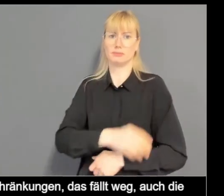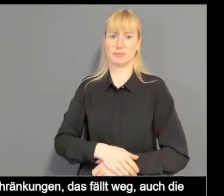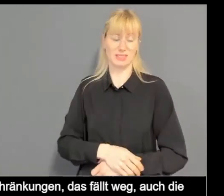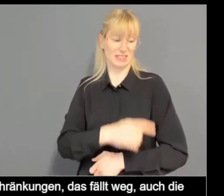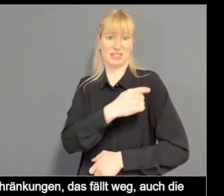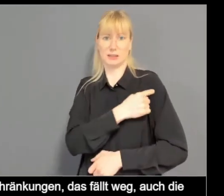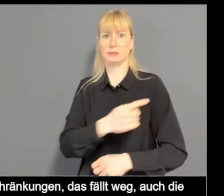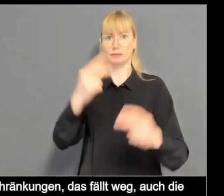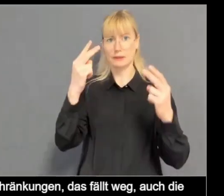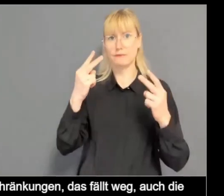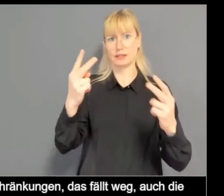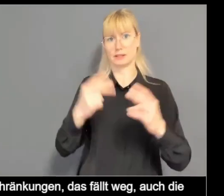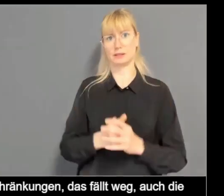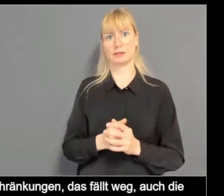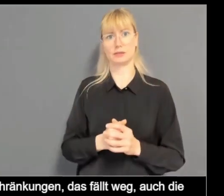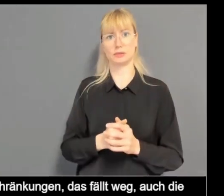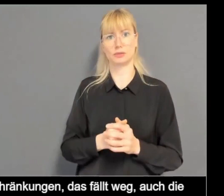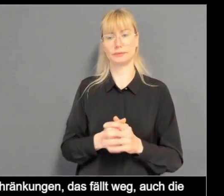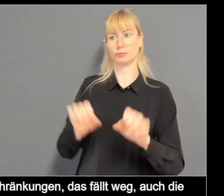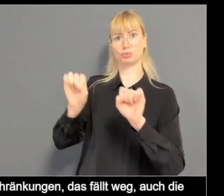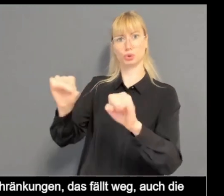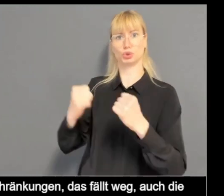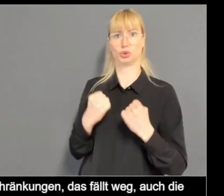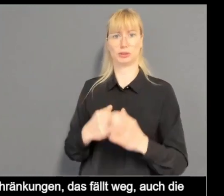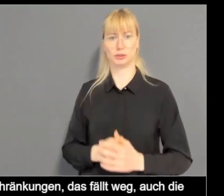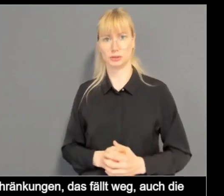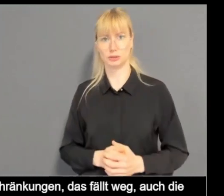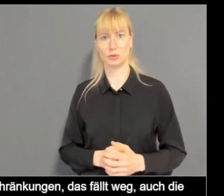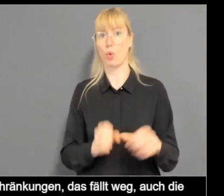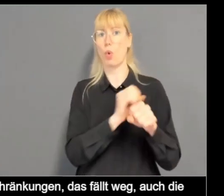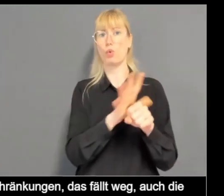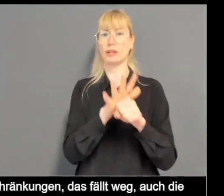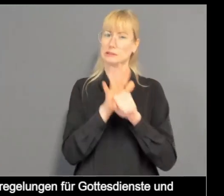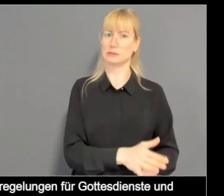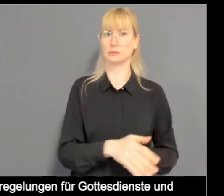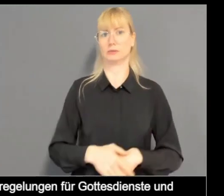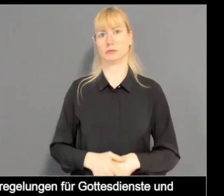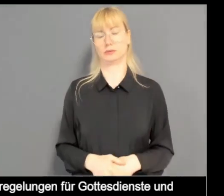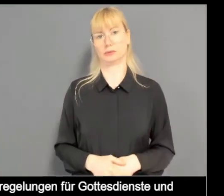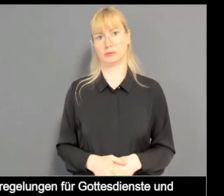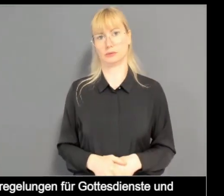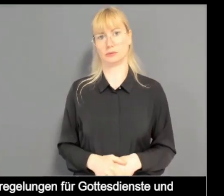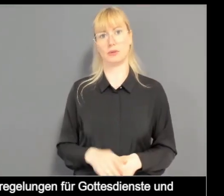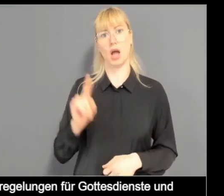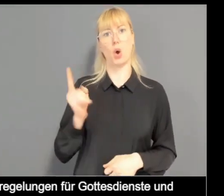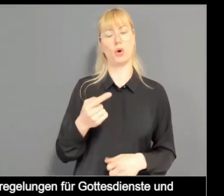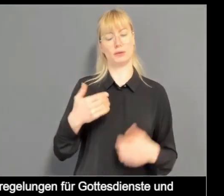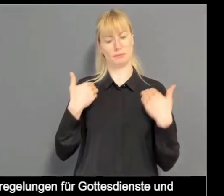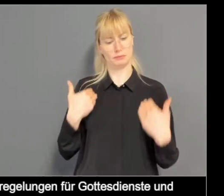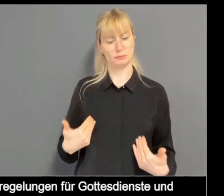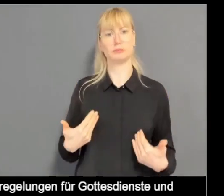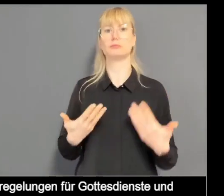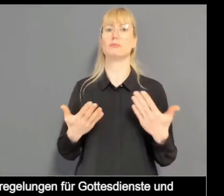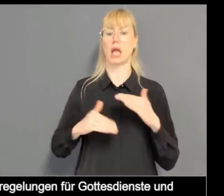Impfangebot, dieses einfach wahrzunehmen, denn Impfen macht den Unterschied. Impfen ist der wirkliche Schritt